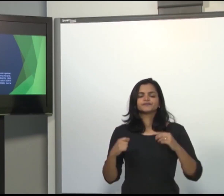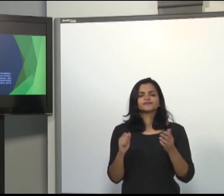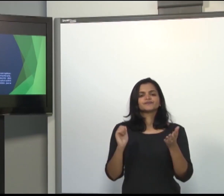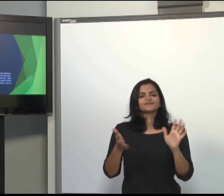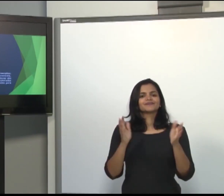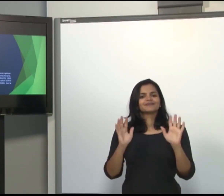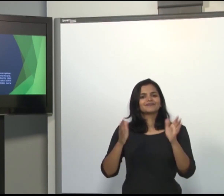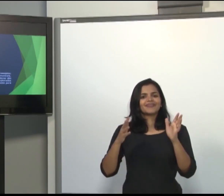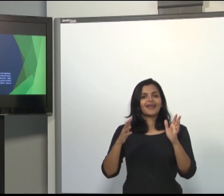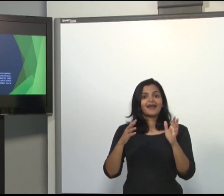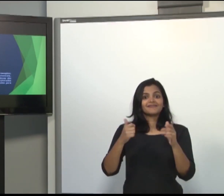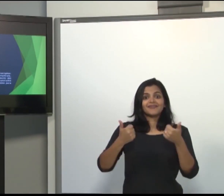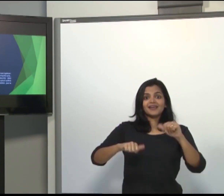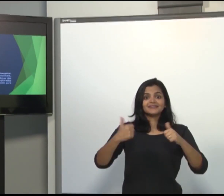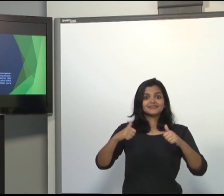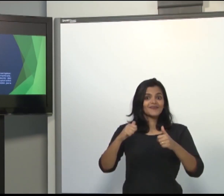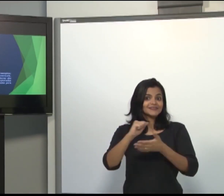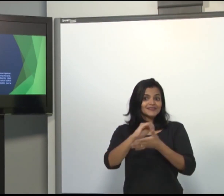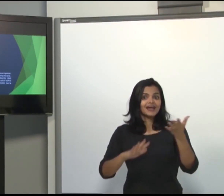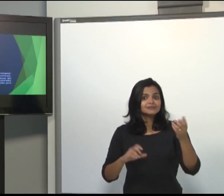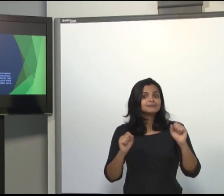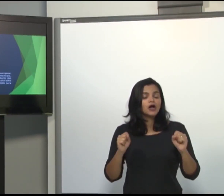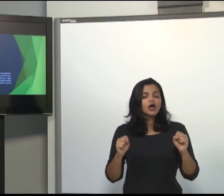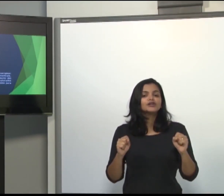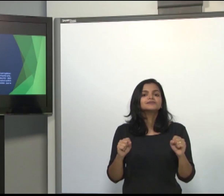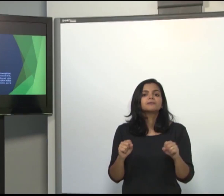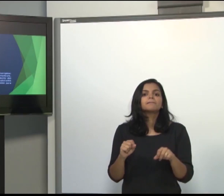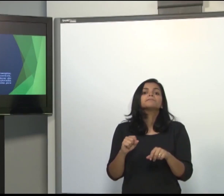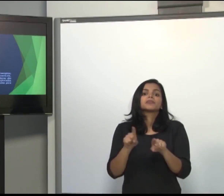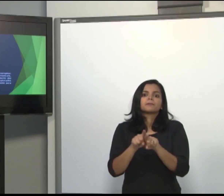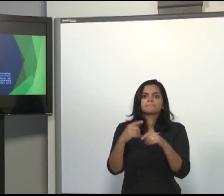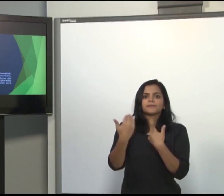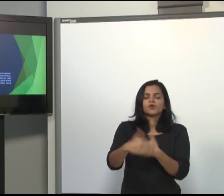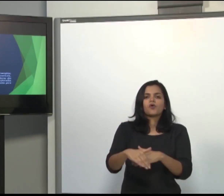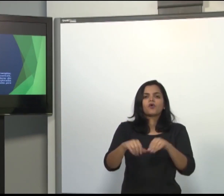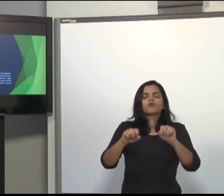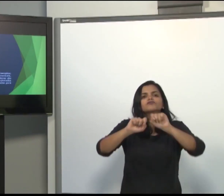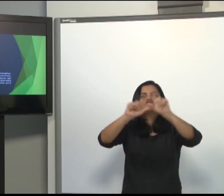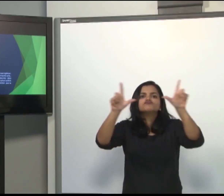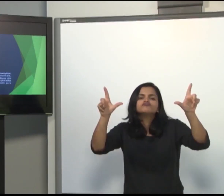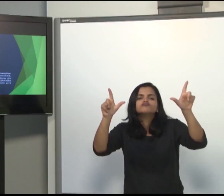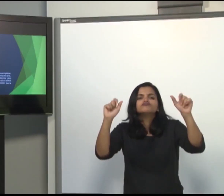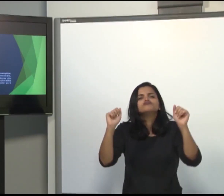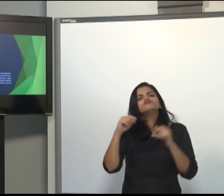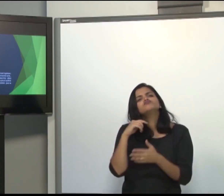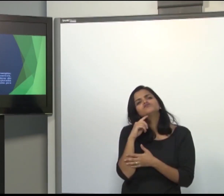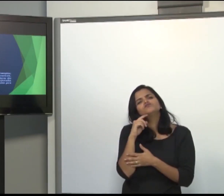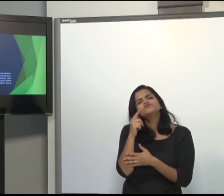Porque até então ele fazia isso informalmente, mas agora ele vai começar mais formal.